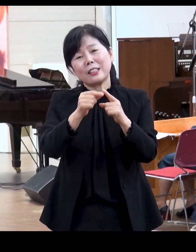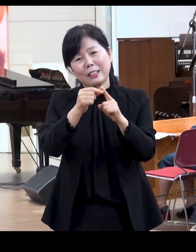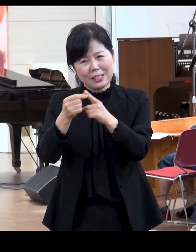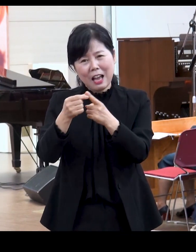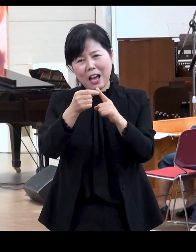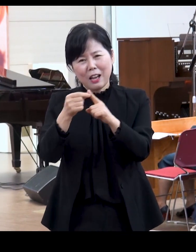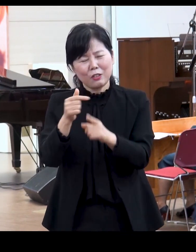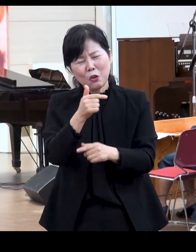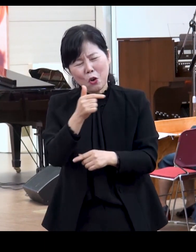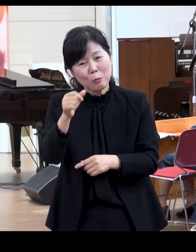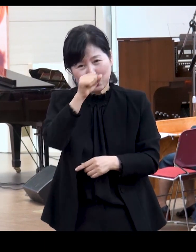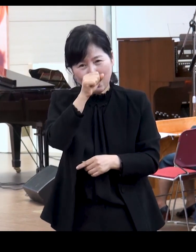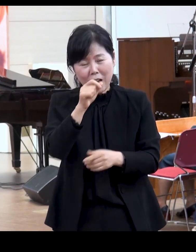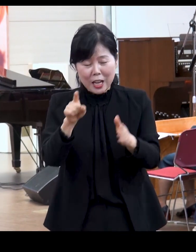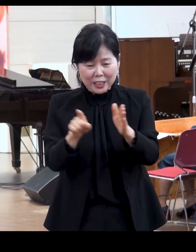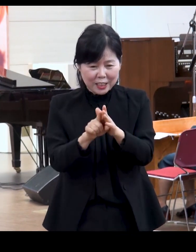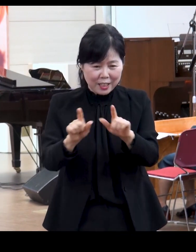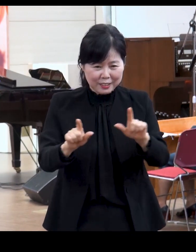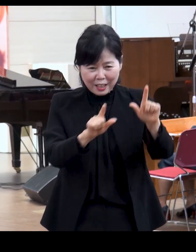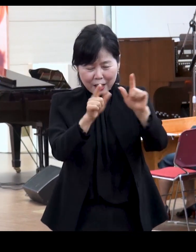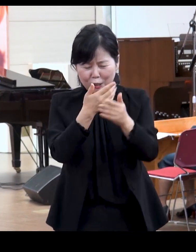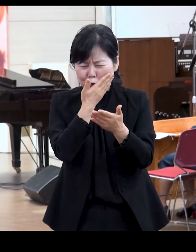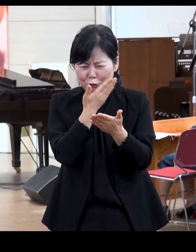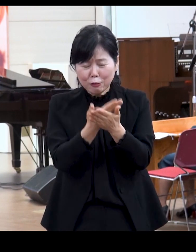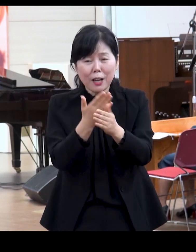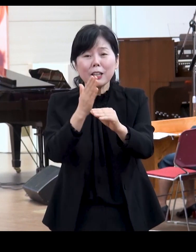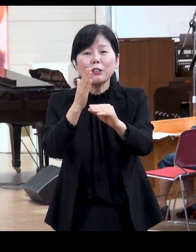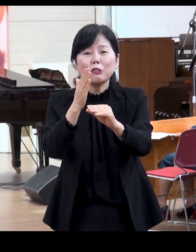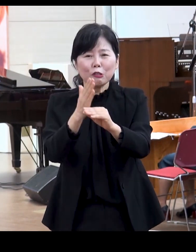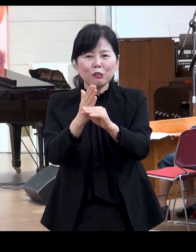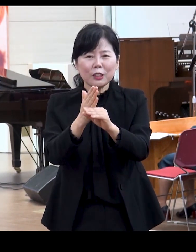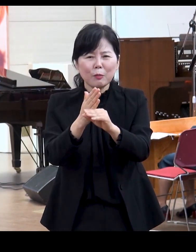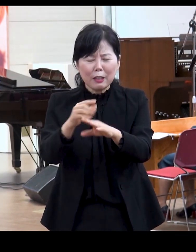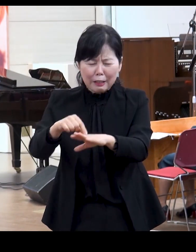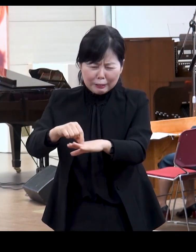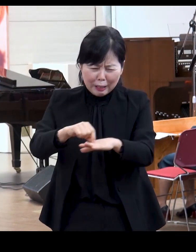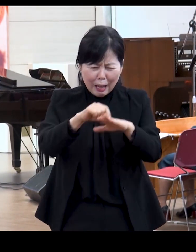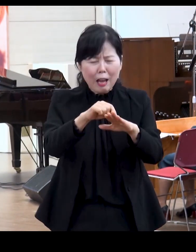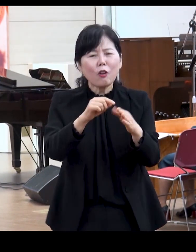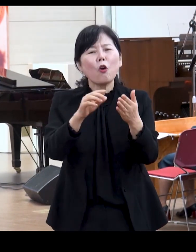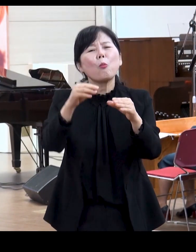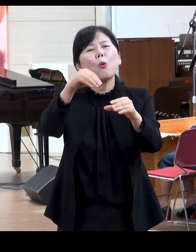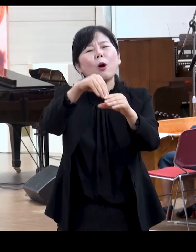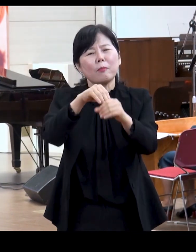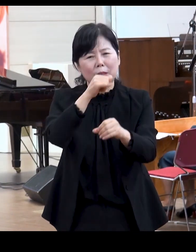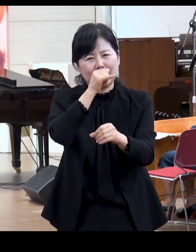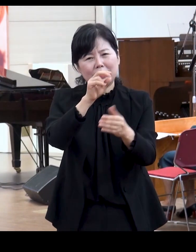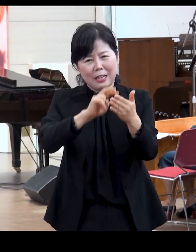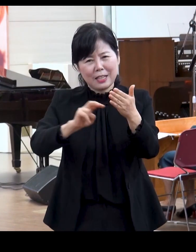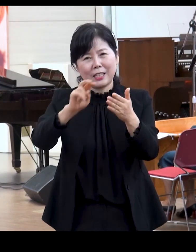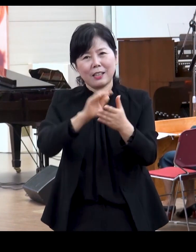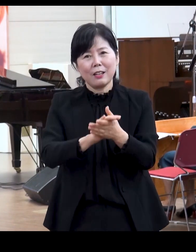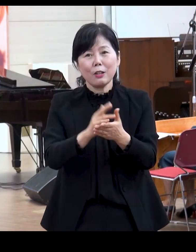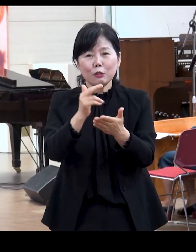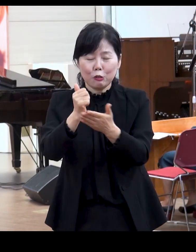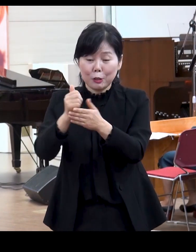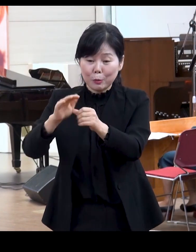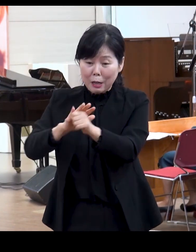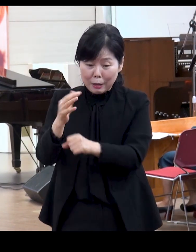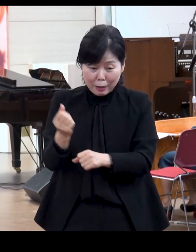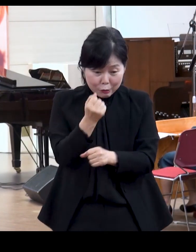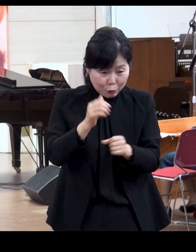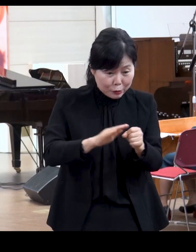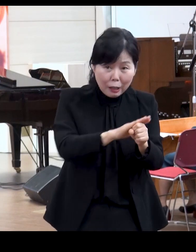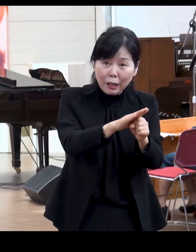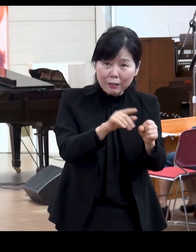이거는요, 신앙생활의 핵심을 그대로 표현한 기가 막힌 가사를 가지고 있어요. 자, 보세요. 주의 사랑으로